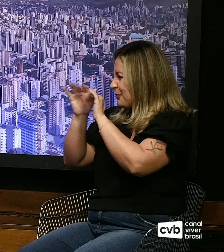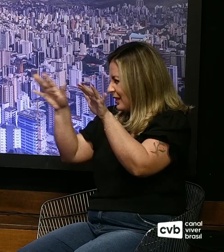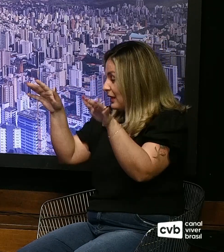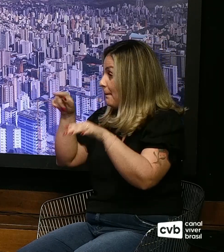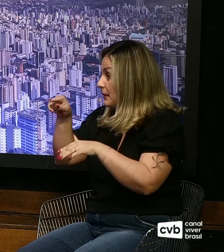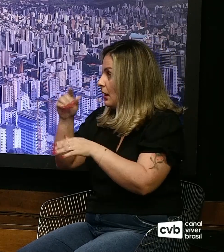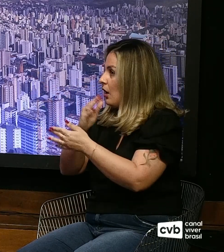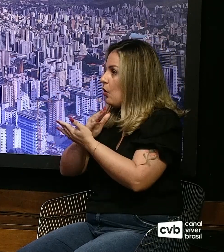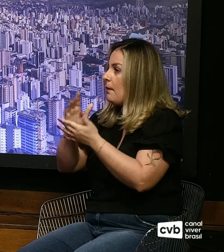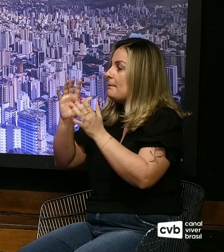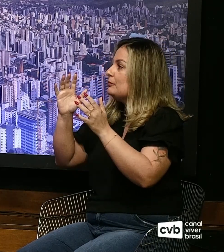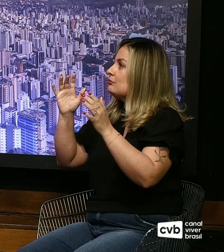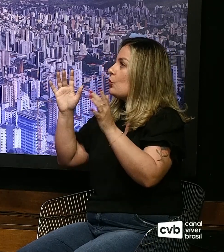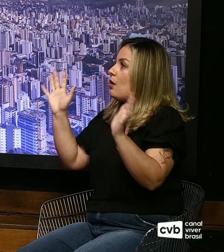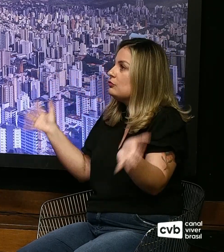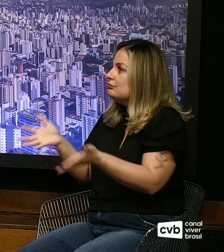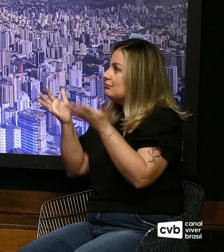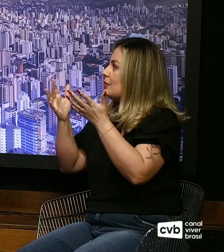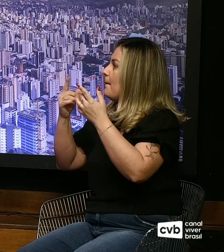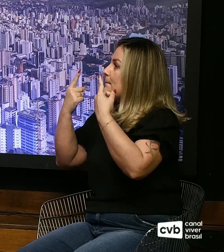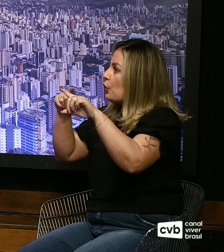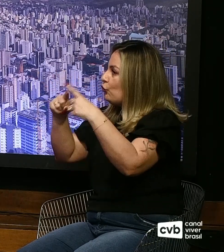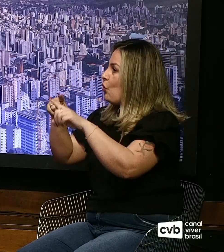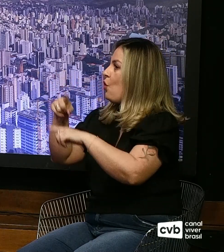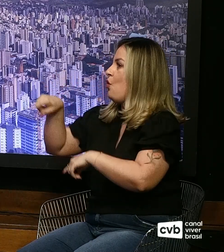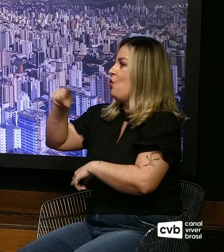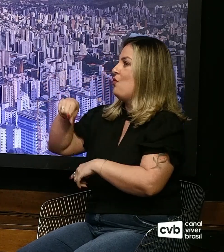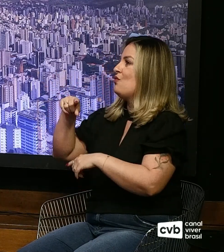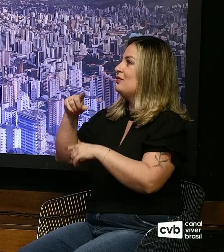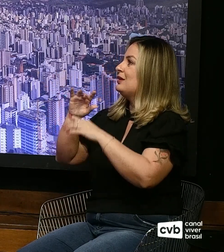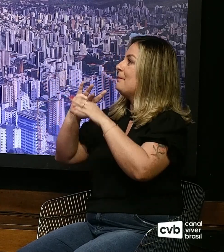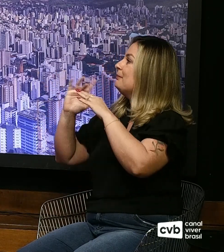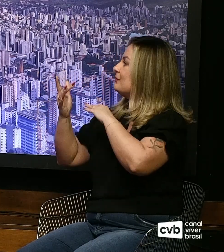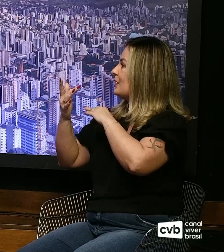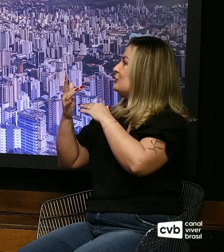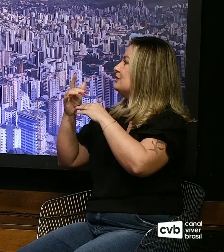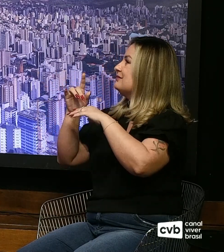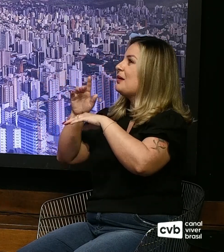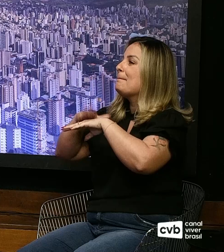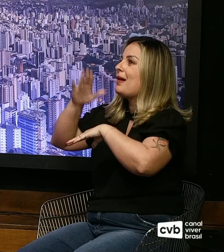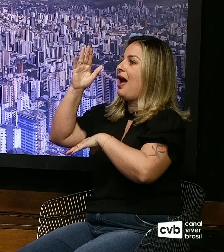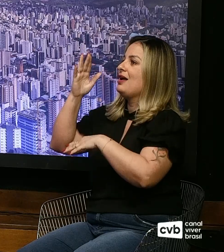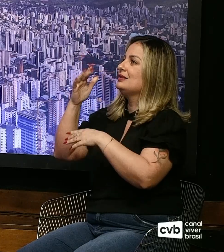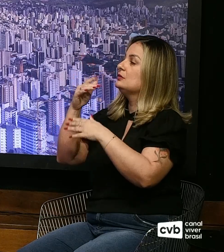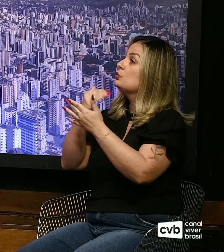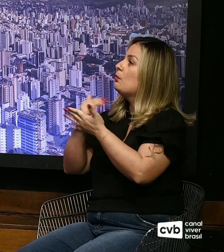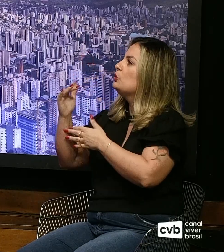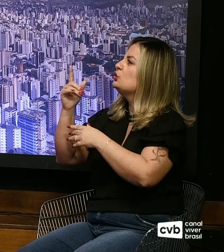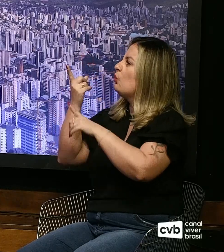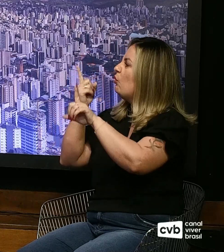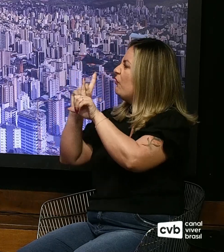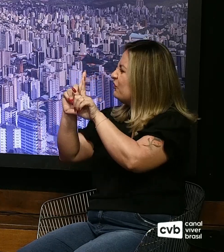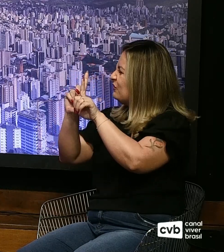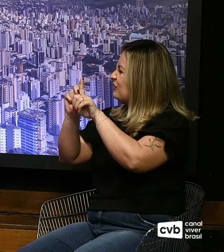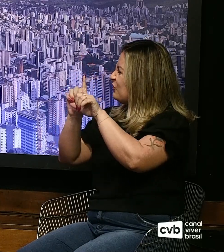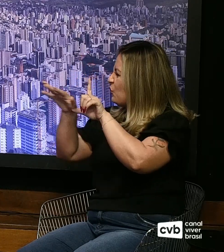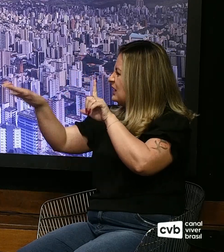própria pandemia foi um momento em que provocou essa reflexão também.